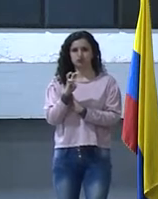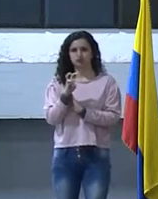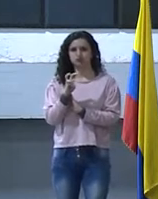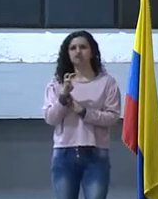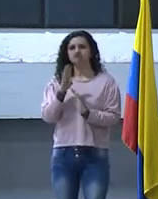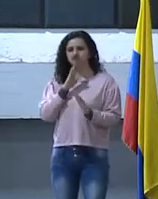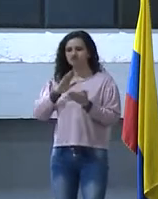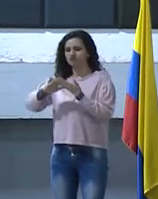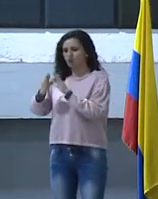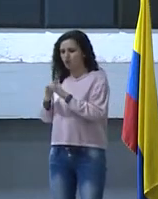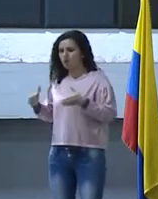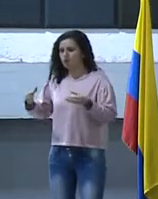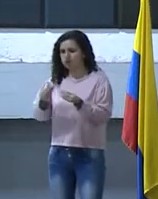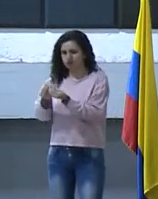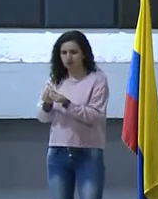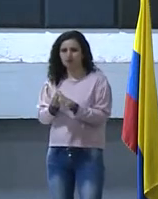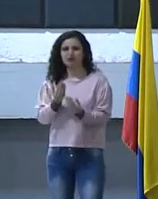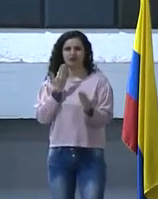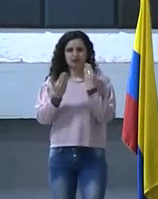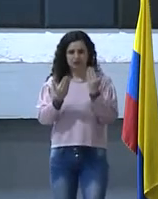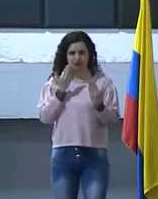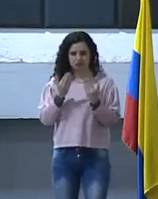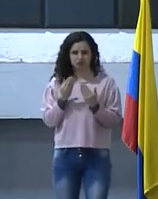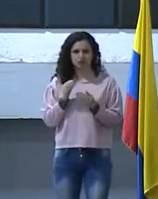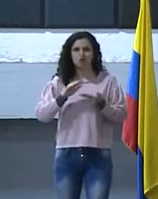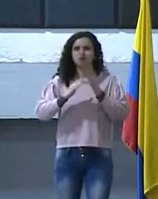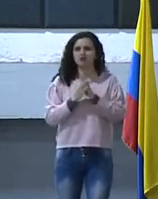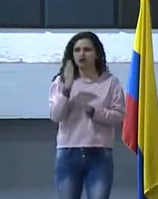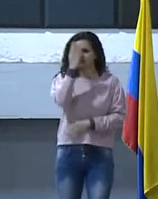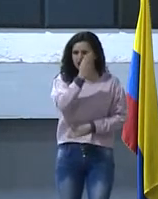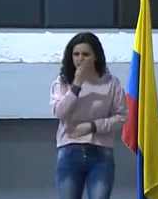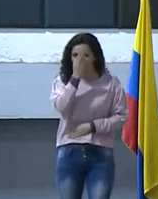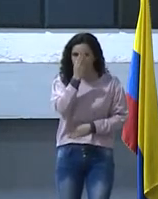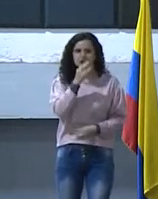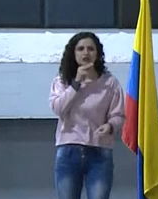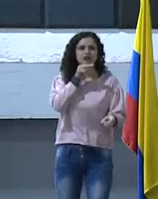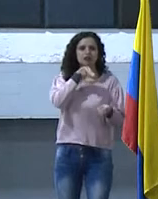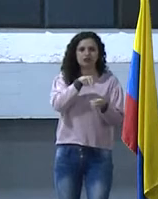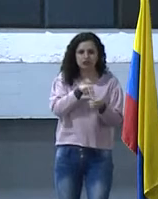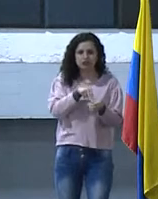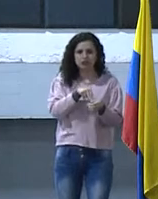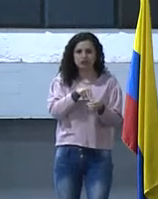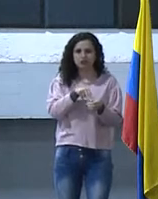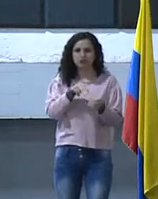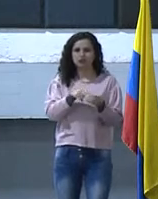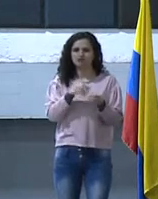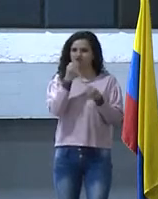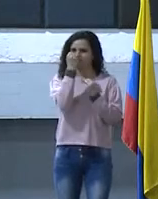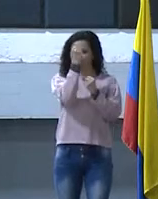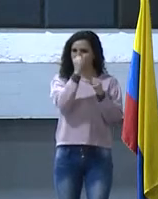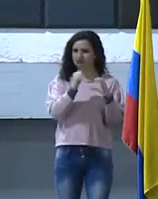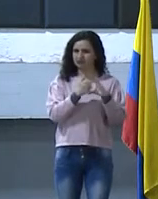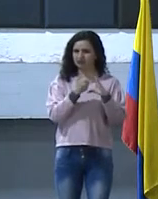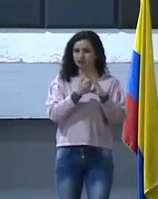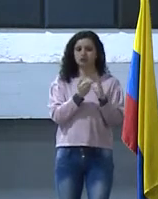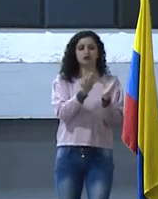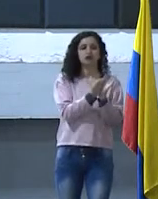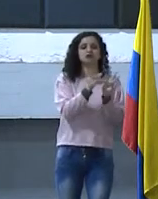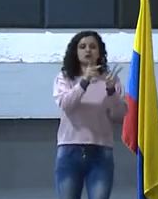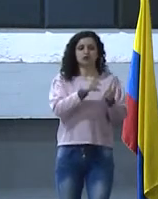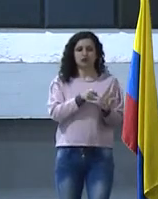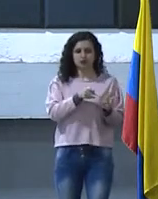campesinos afrodescendientes indígenas sindicalistas estudiantes